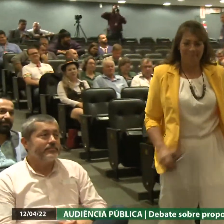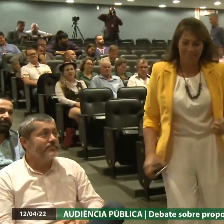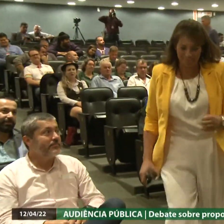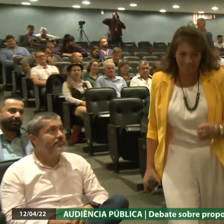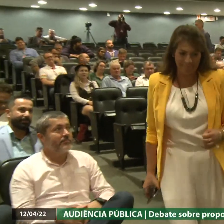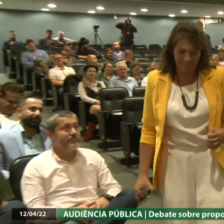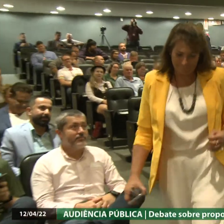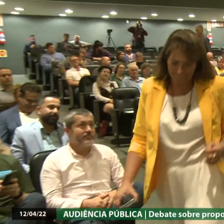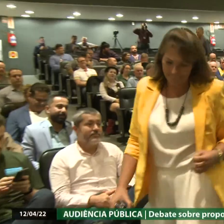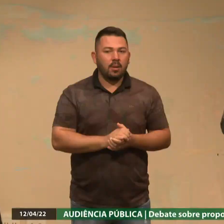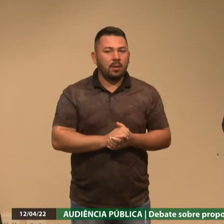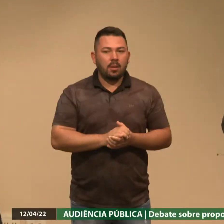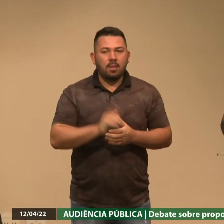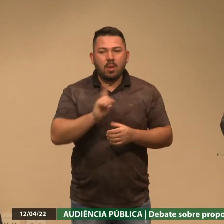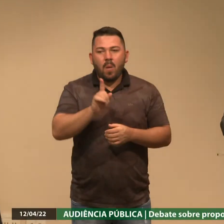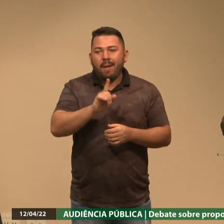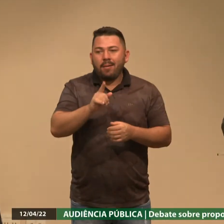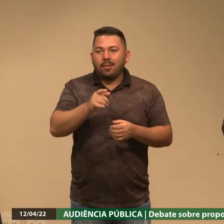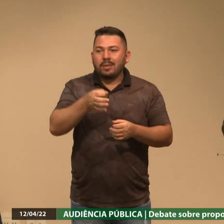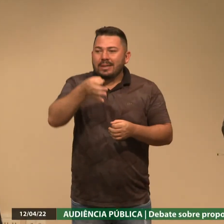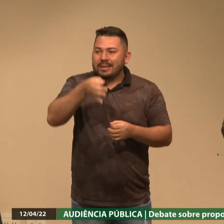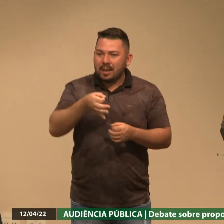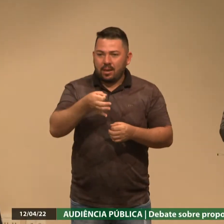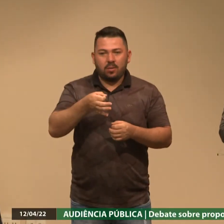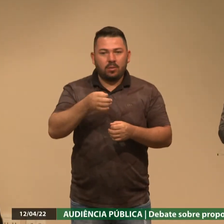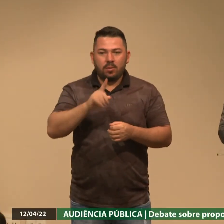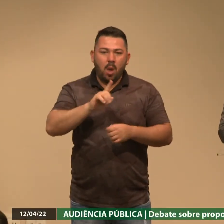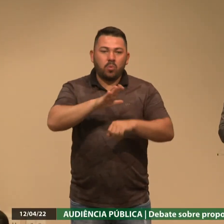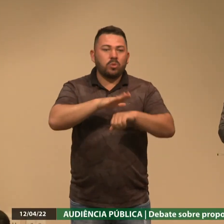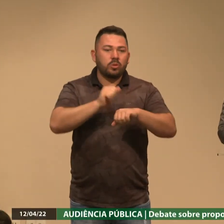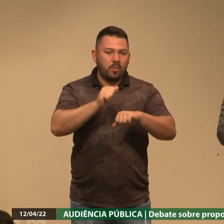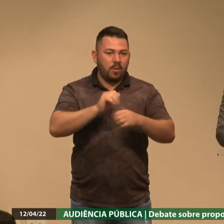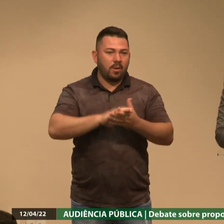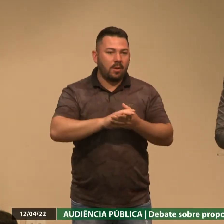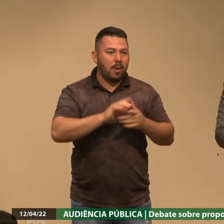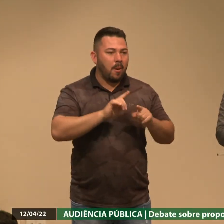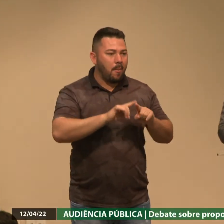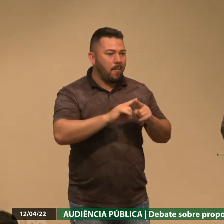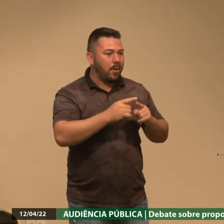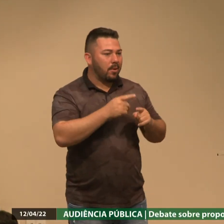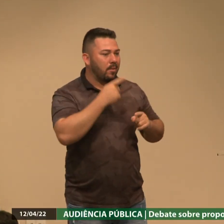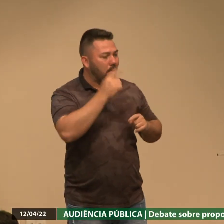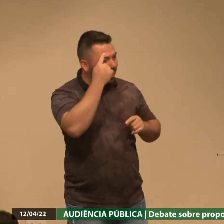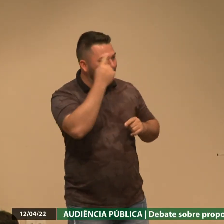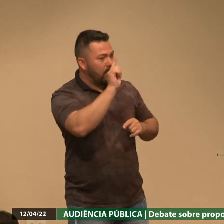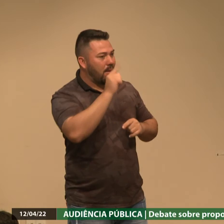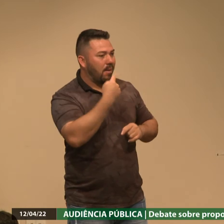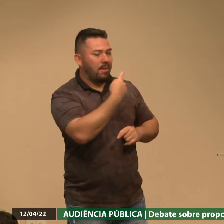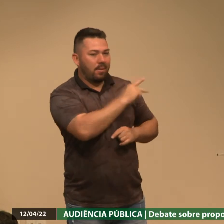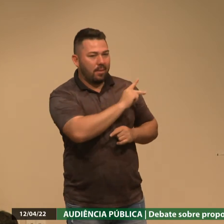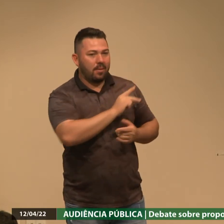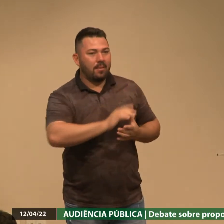Ah e não seria justo teve a ideia também né juntamente não vou dizer que foi dela a ideia é